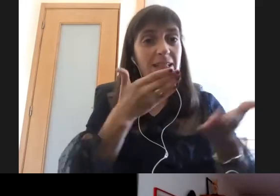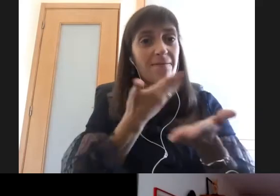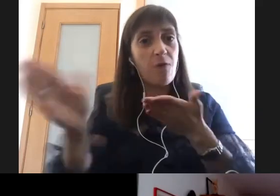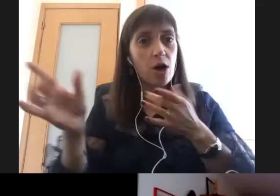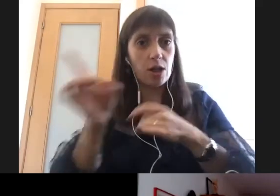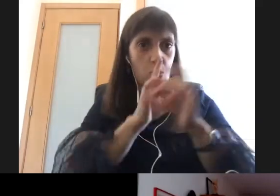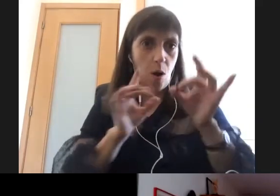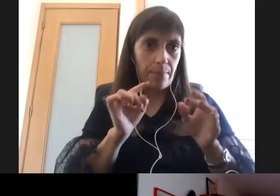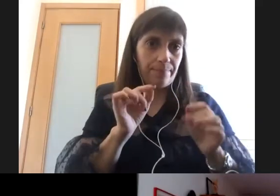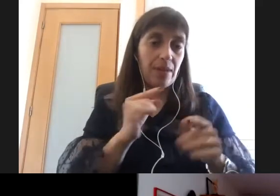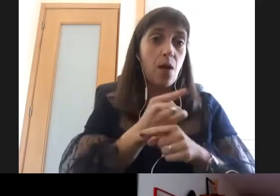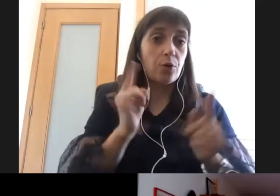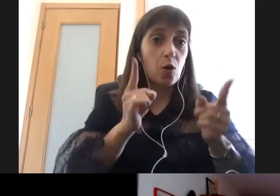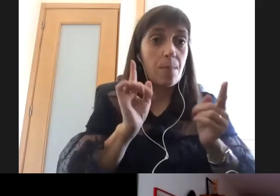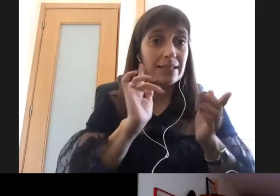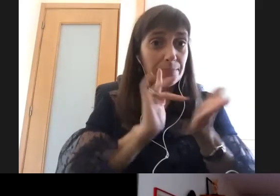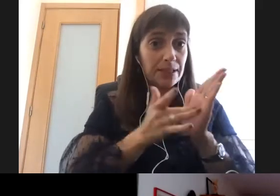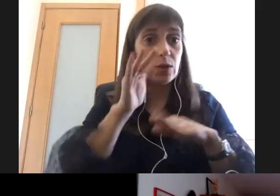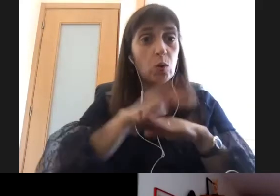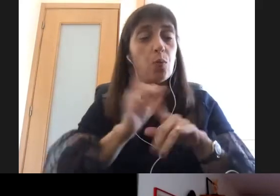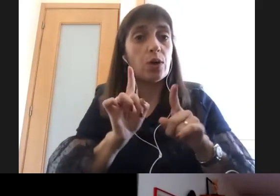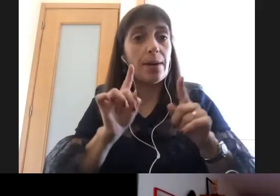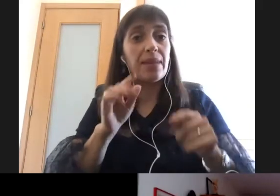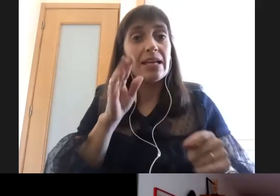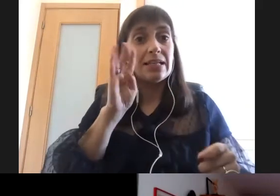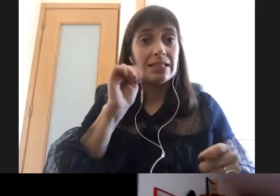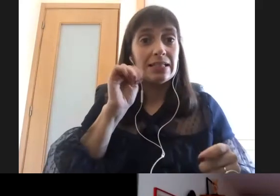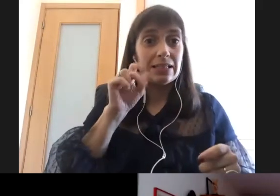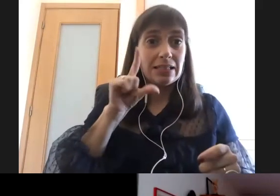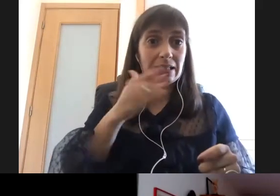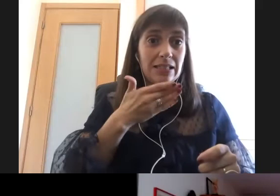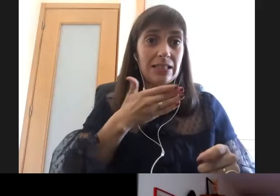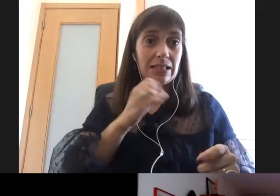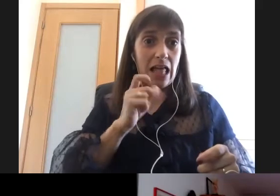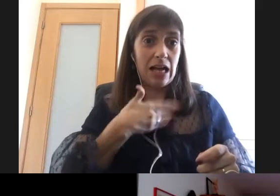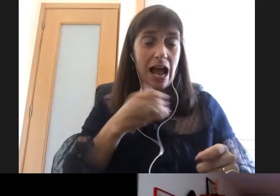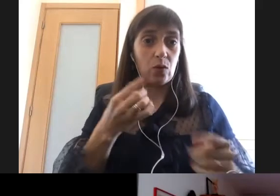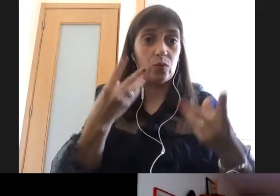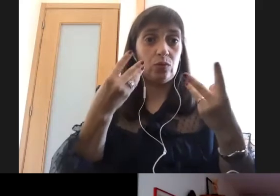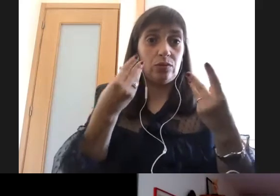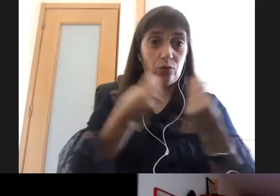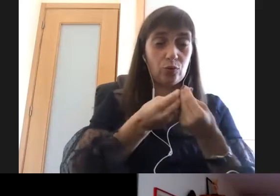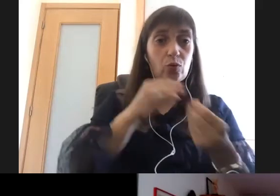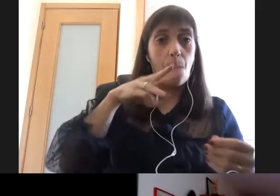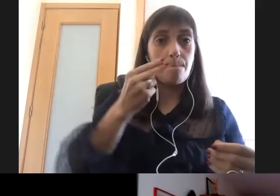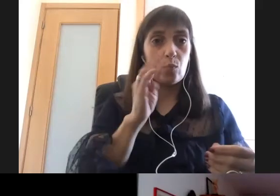Ela nasce de um encontro que Plínio Salgado teve em 1930 com Benito Mussolini na Itália.